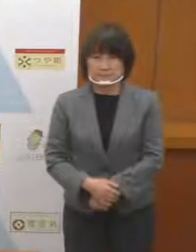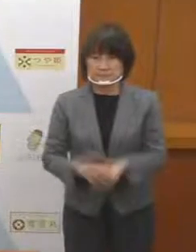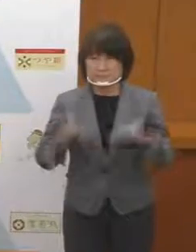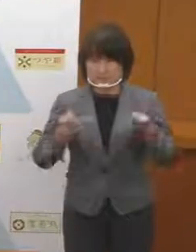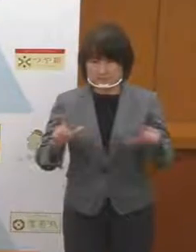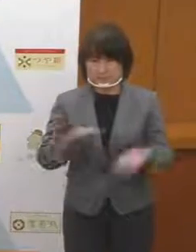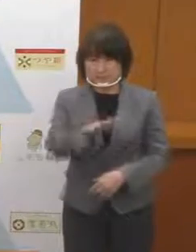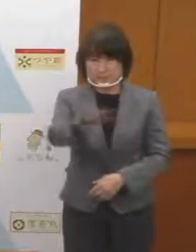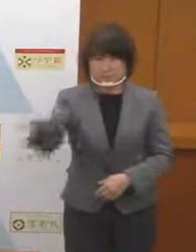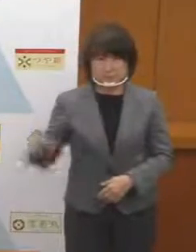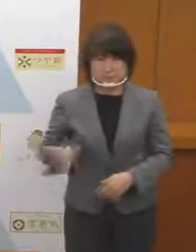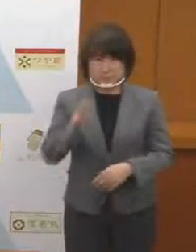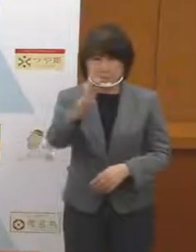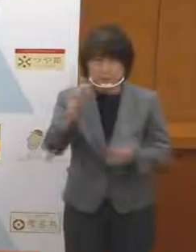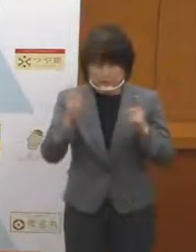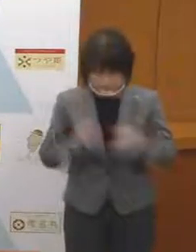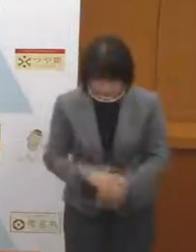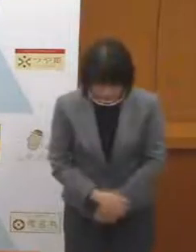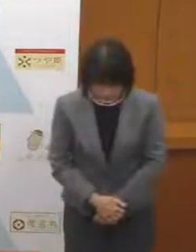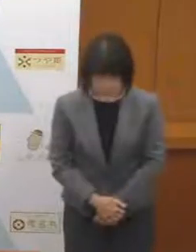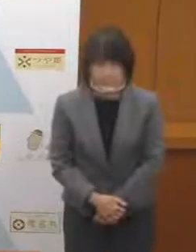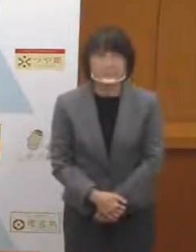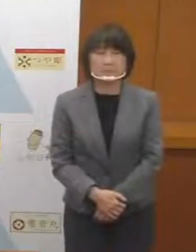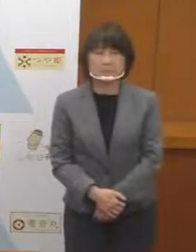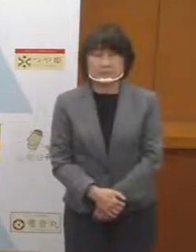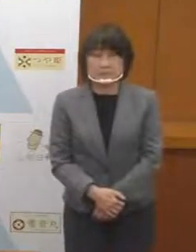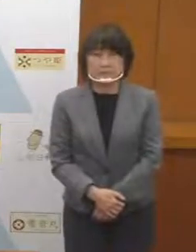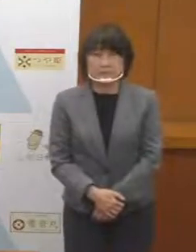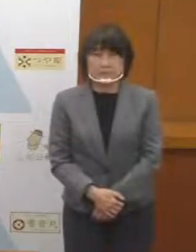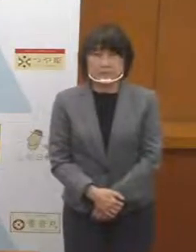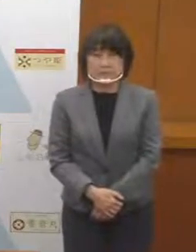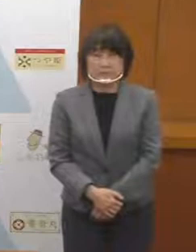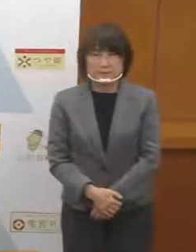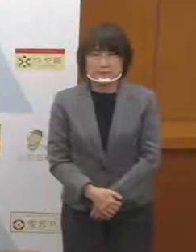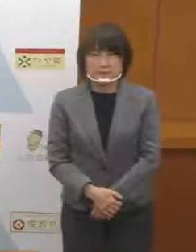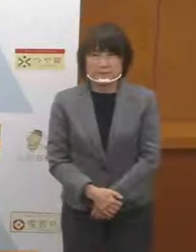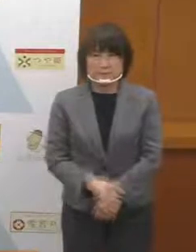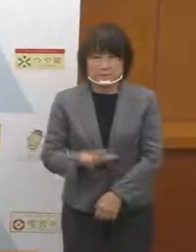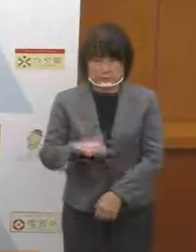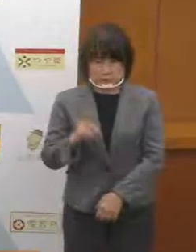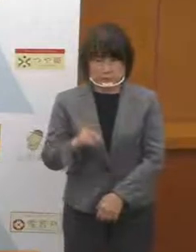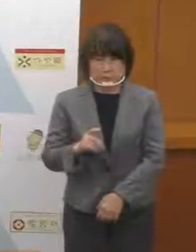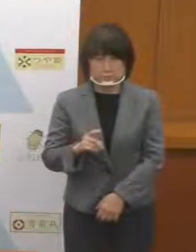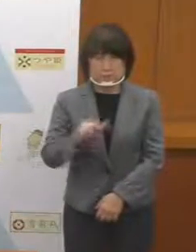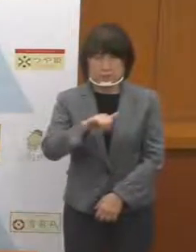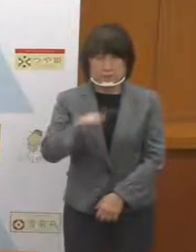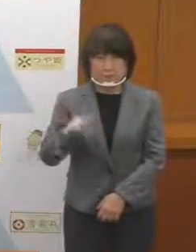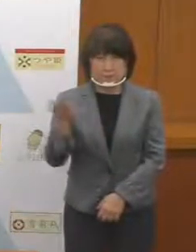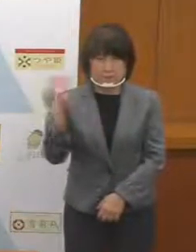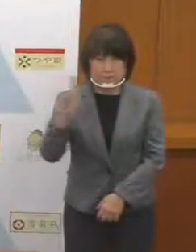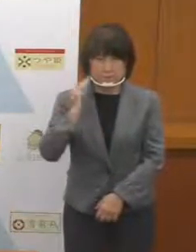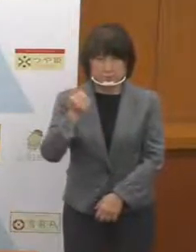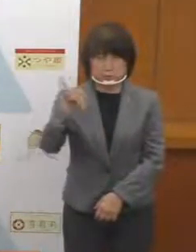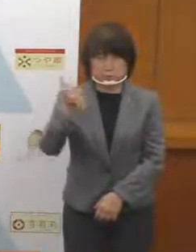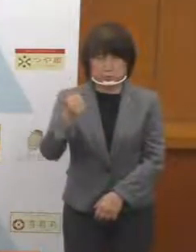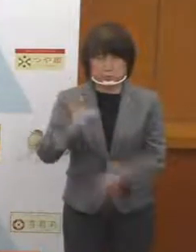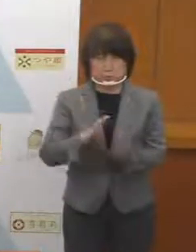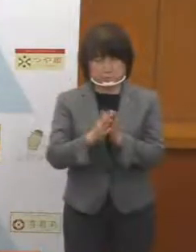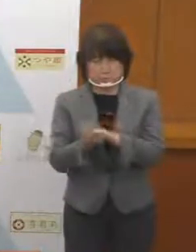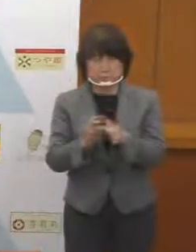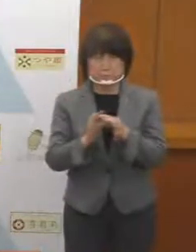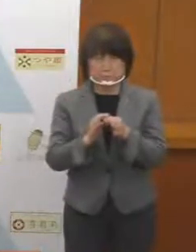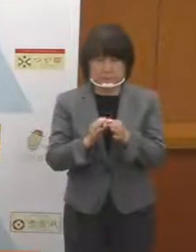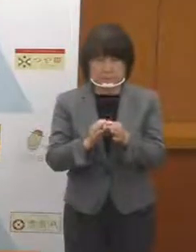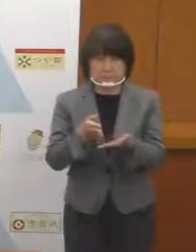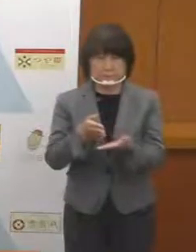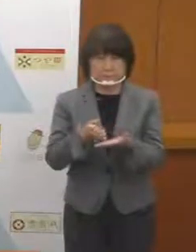皆様こんにちはまずもってですねあの安倍元首相のご請求について申し上げたいと